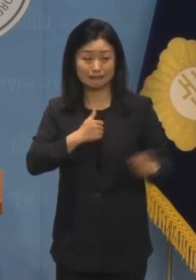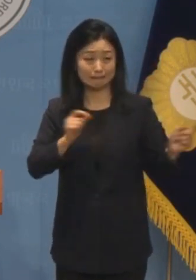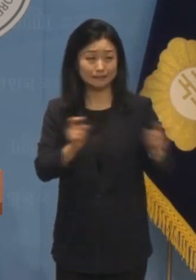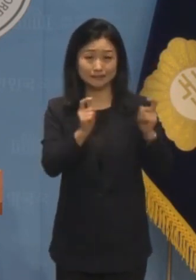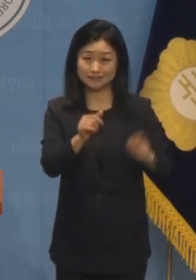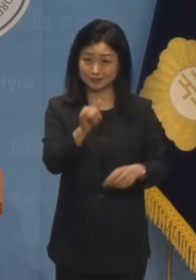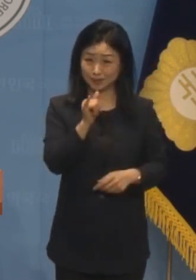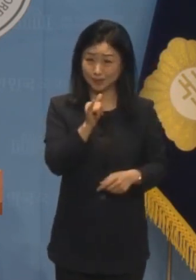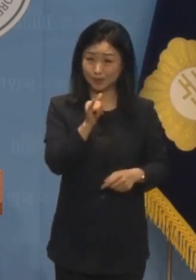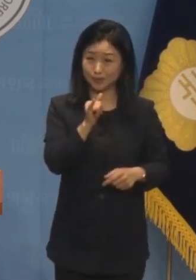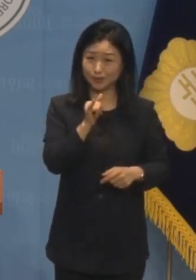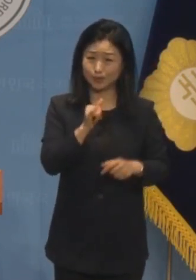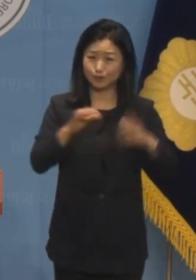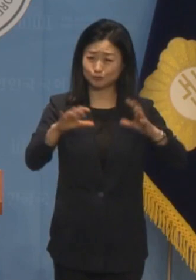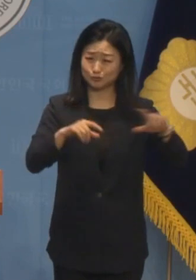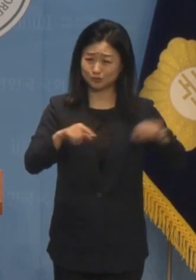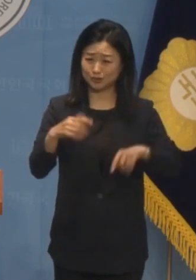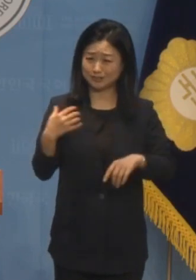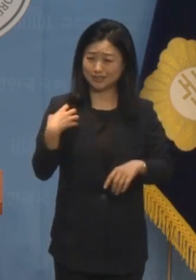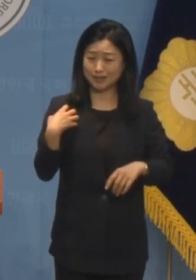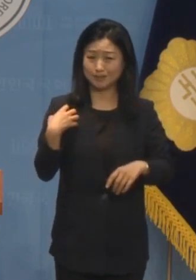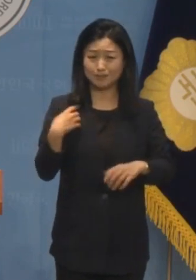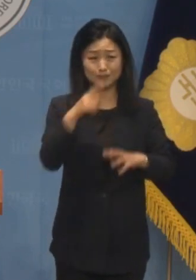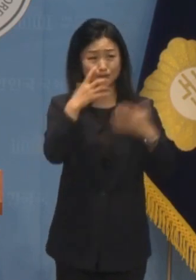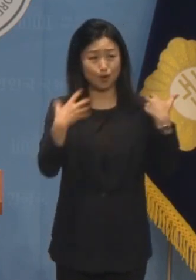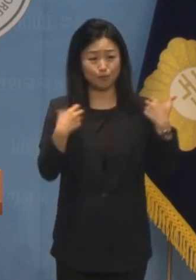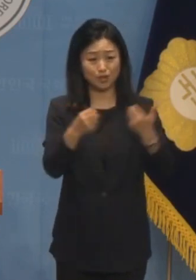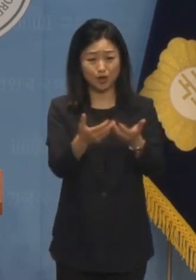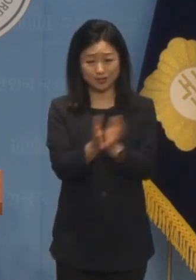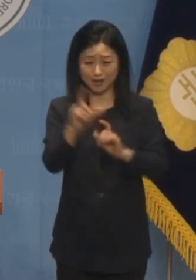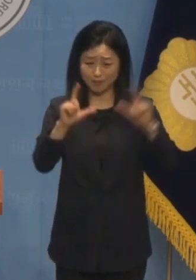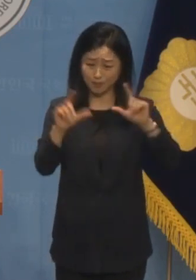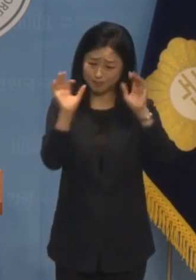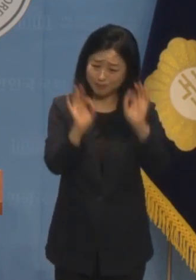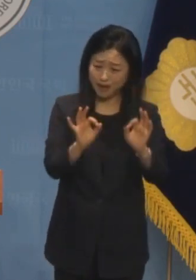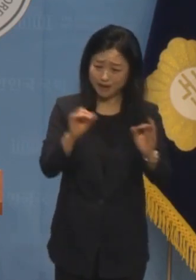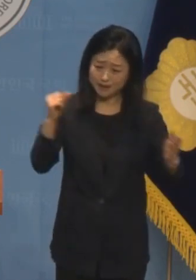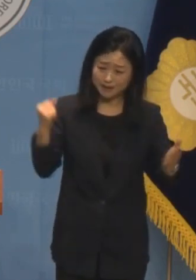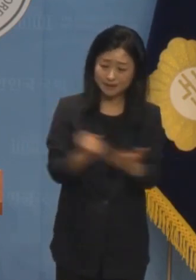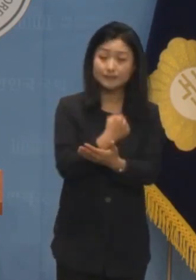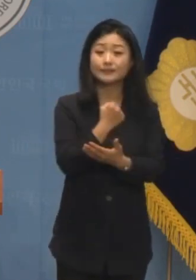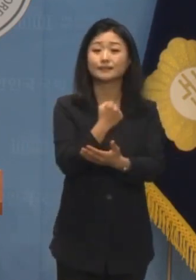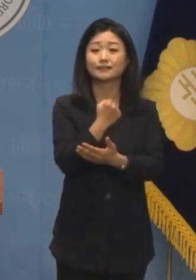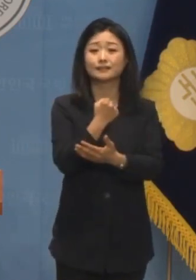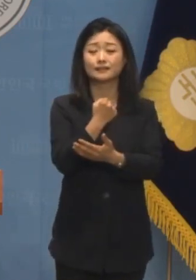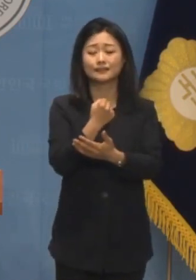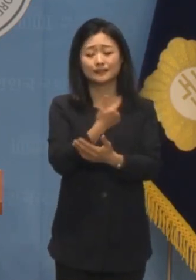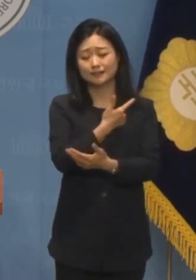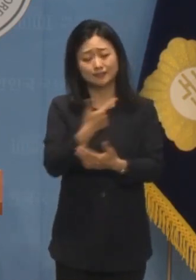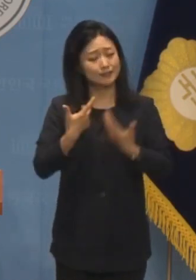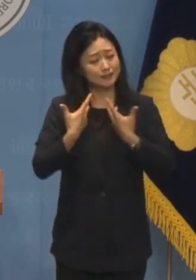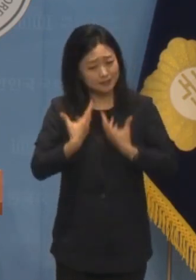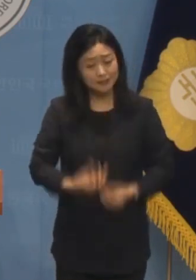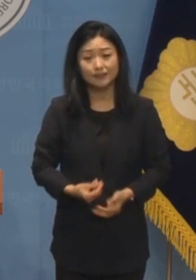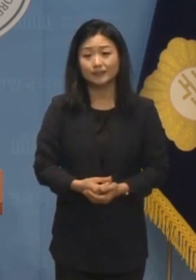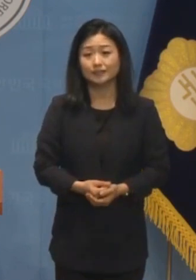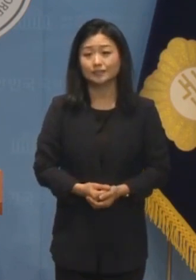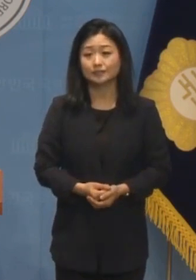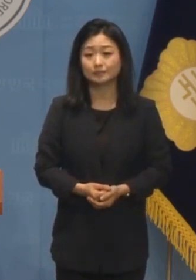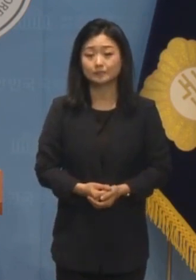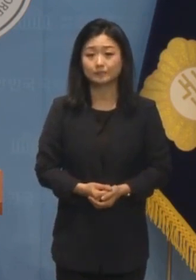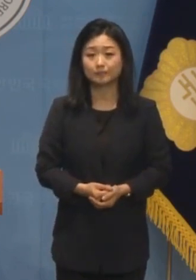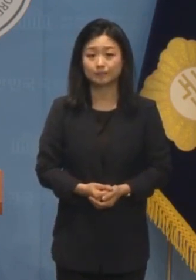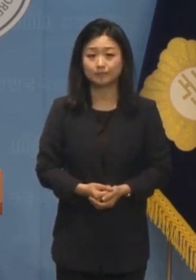있으니 이게 국정을 책임지고 있는 정부 여당의 현실인지 참담하기만 합니다